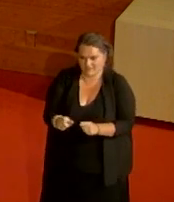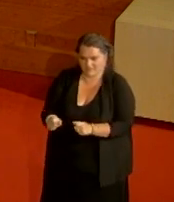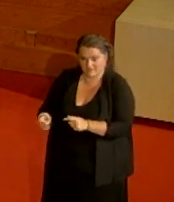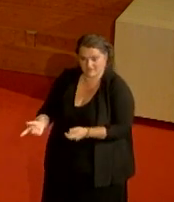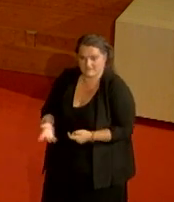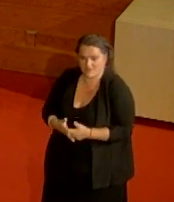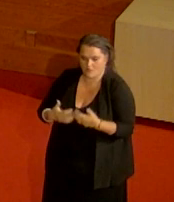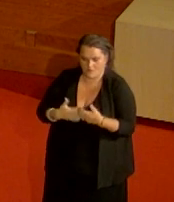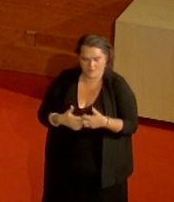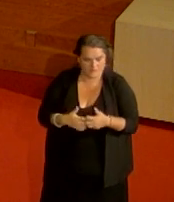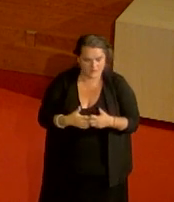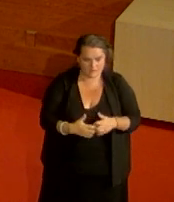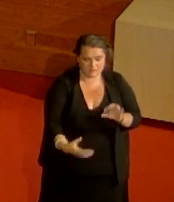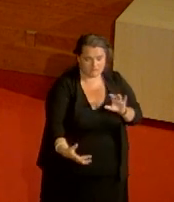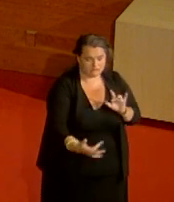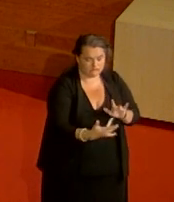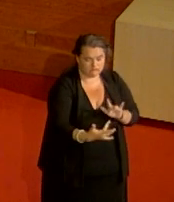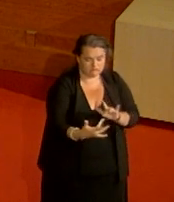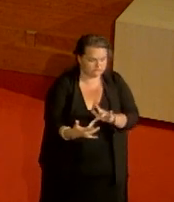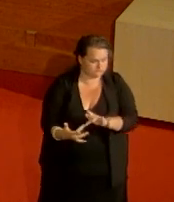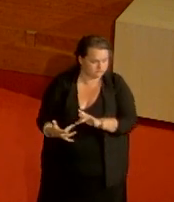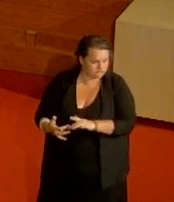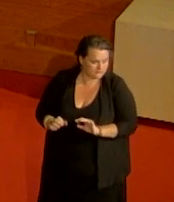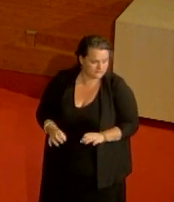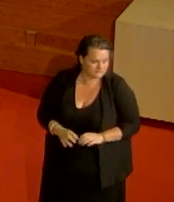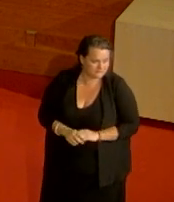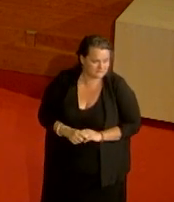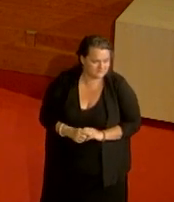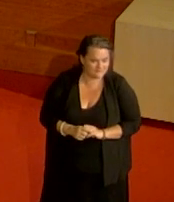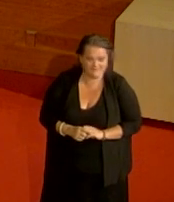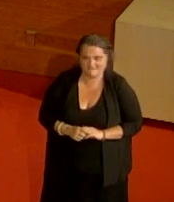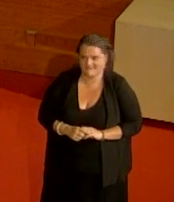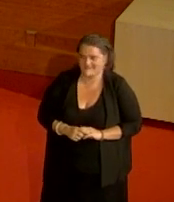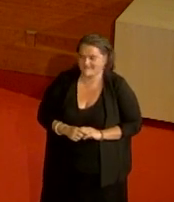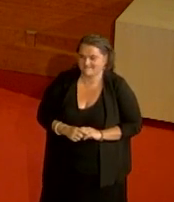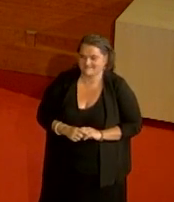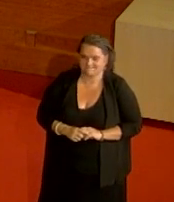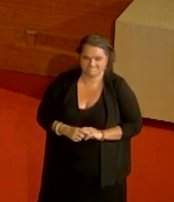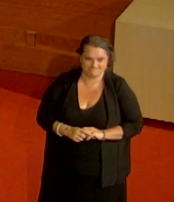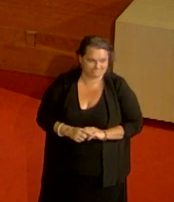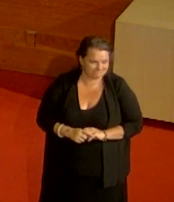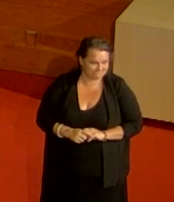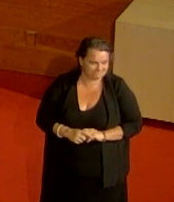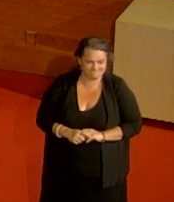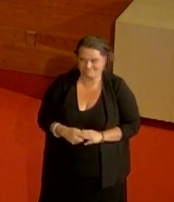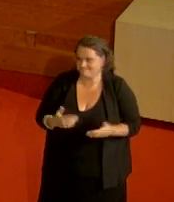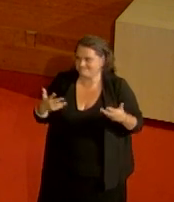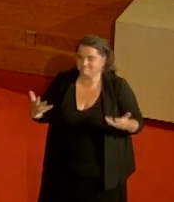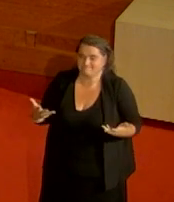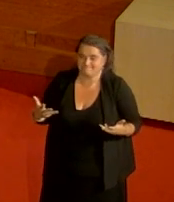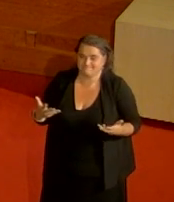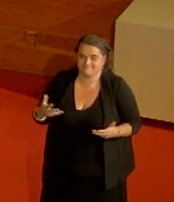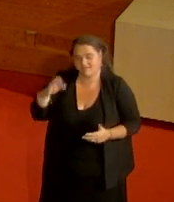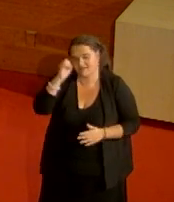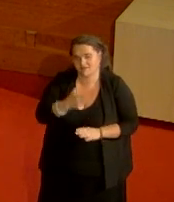eh reiterar lo lo que se presupone vamos a a a hacer esa presuposición